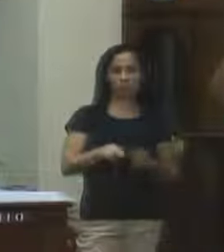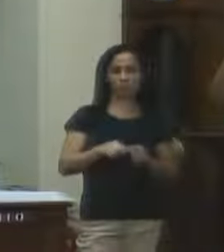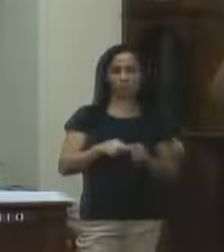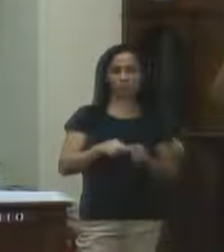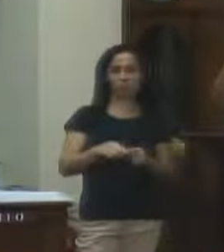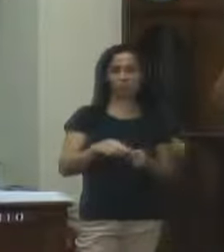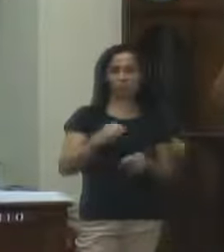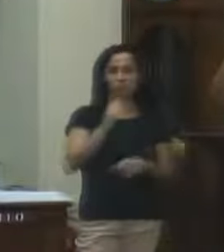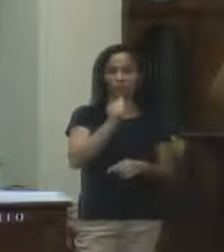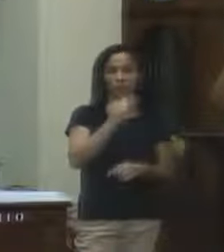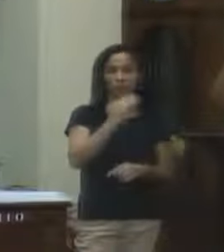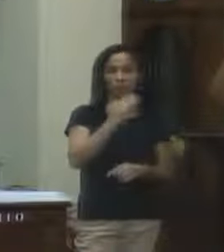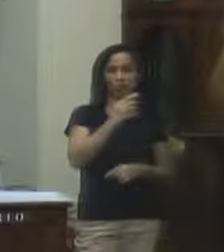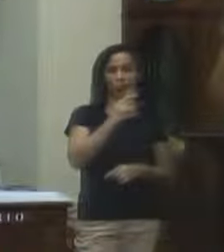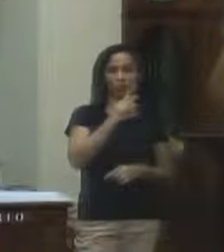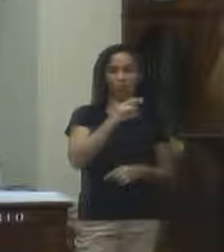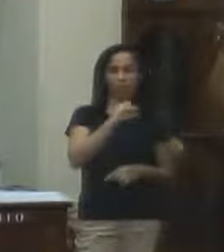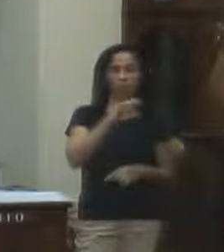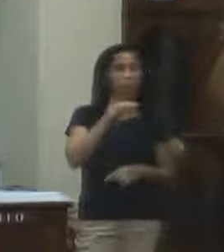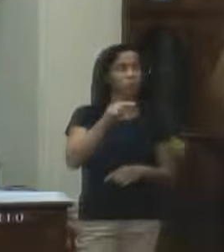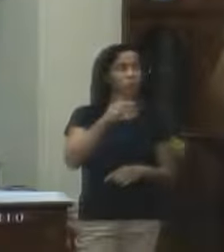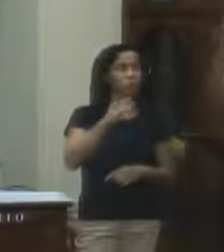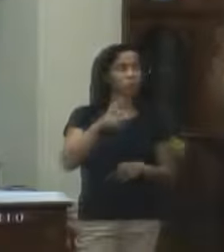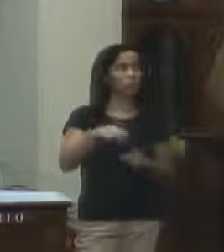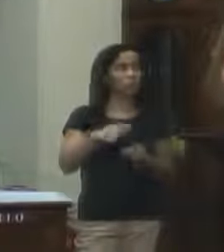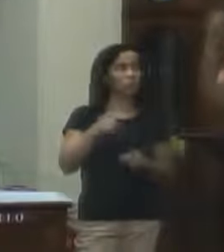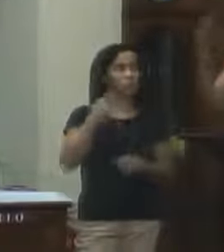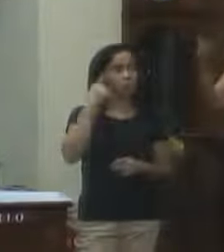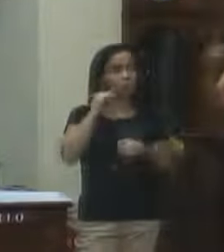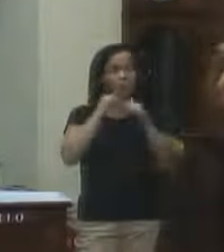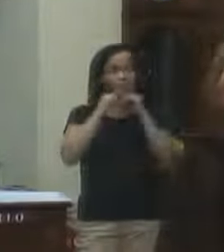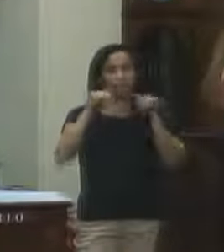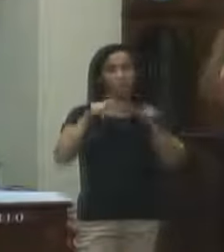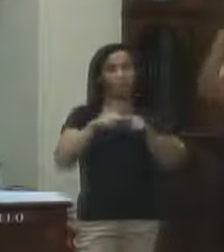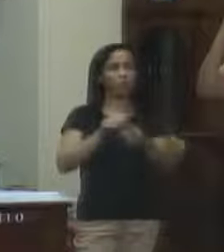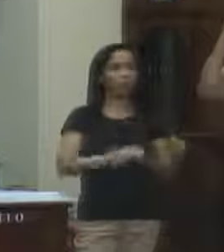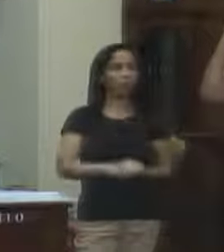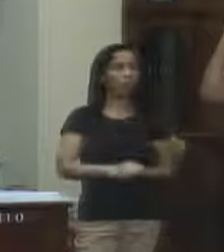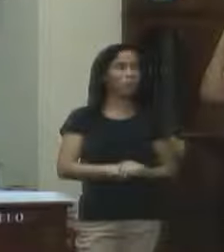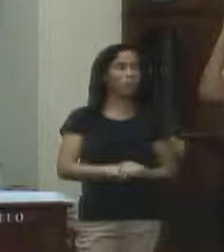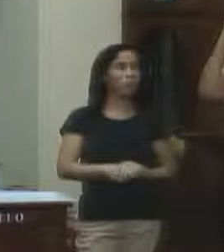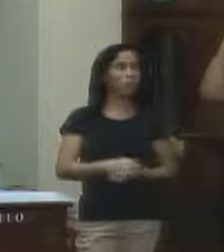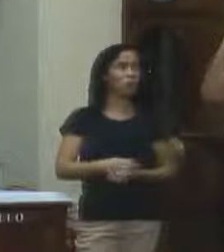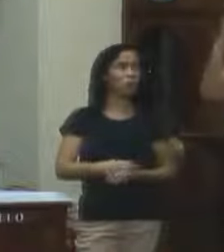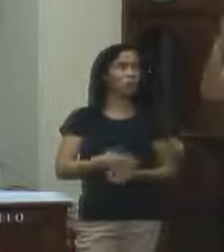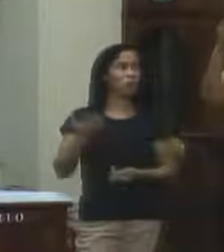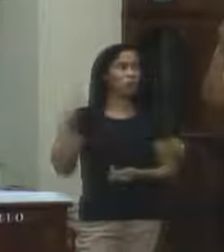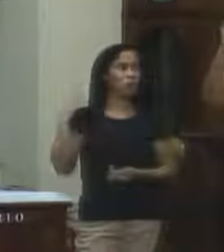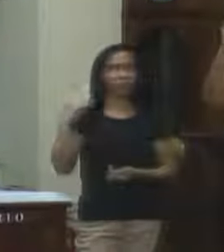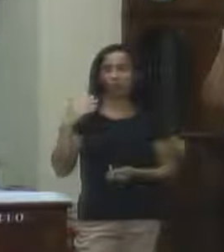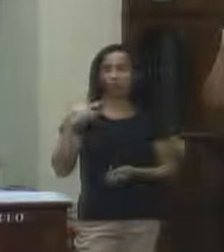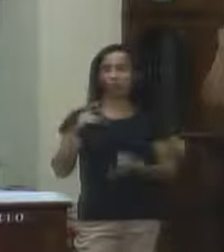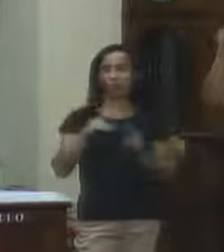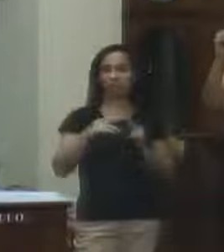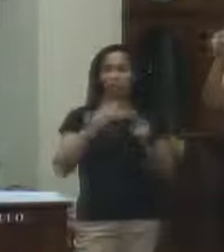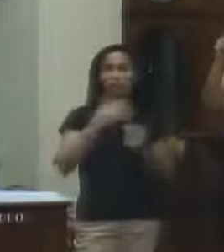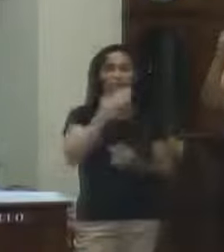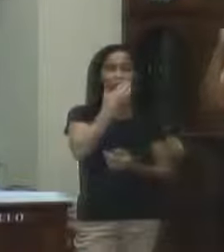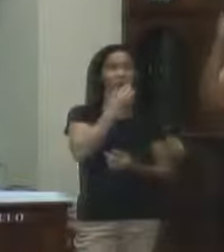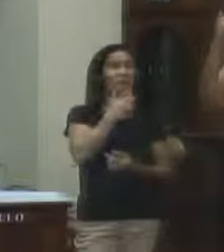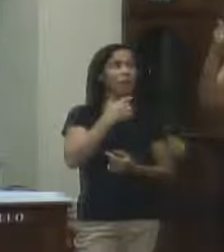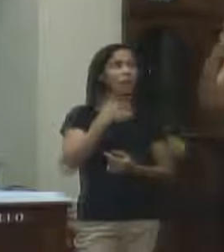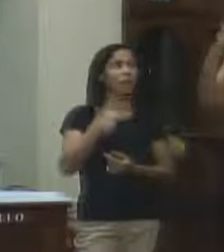da Critur, que ela fez, o senhor falou que não tinha sido divulgado na penúltima ou na última, não sei, sessão,